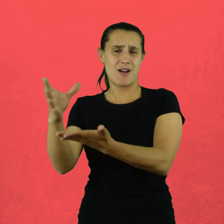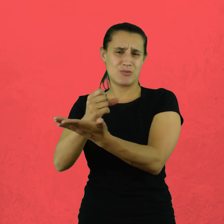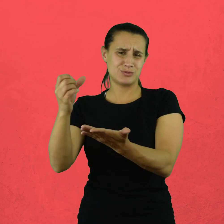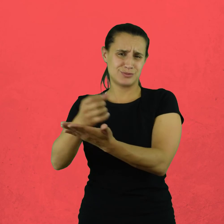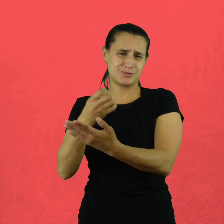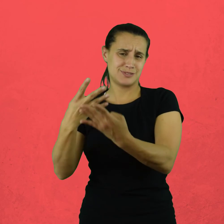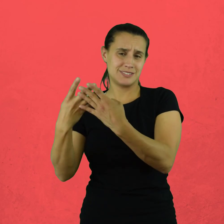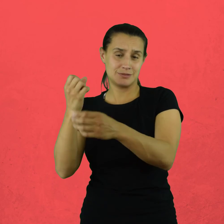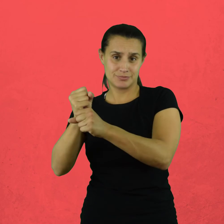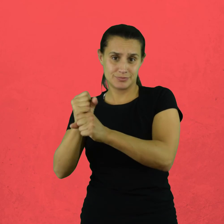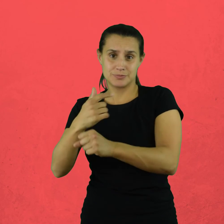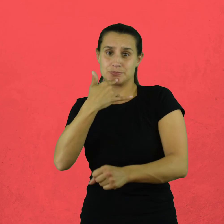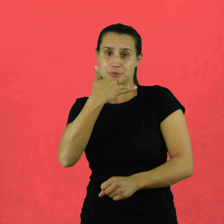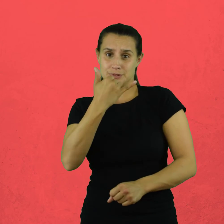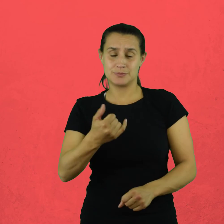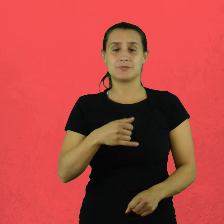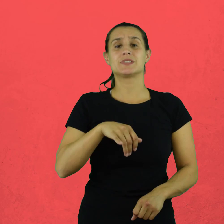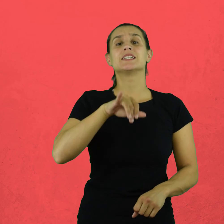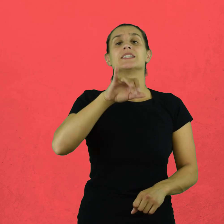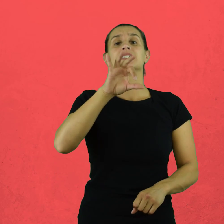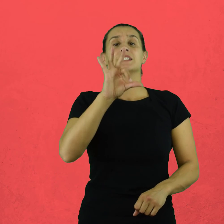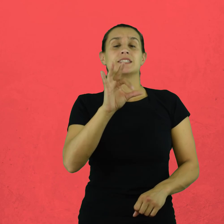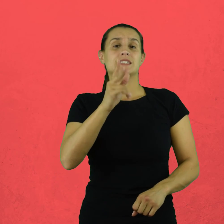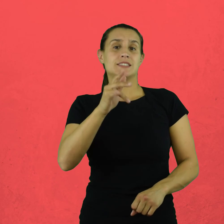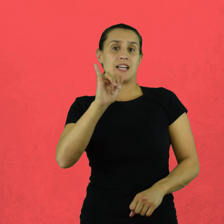soldados japoneses. Criminales como el general